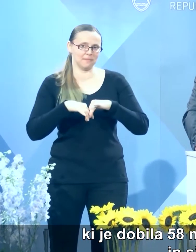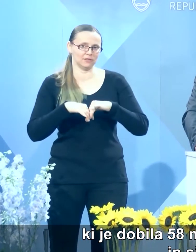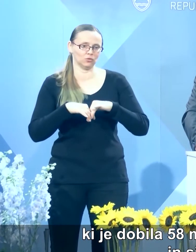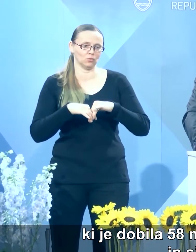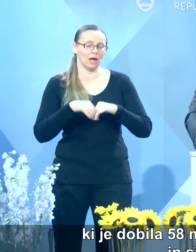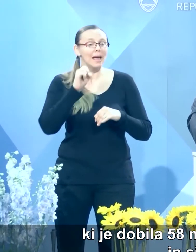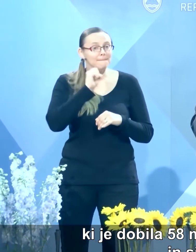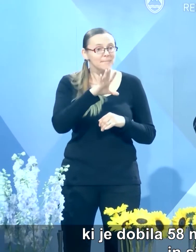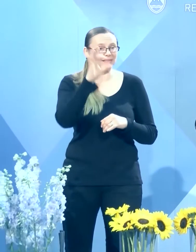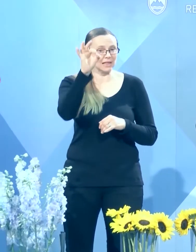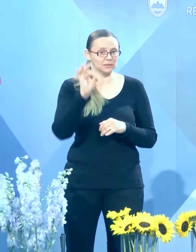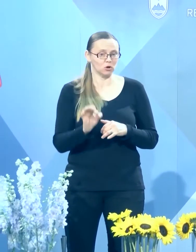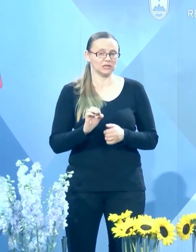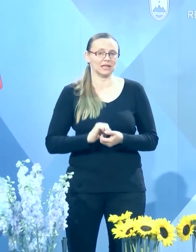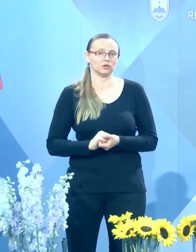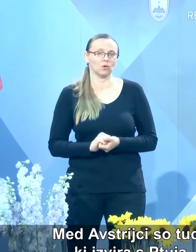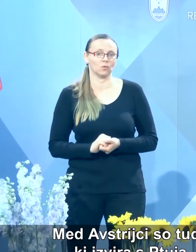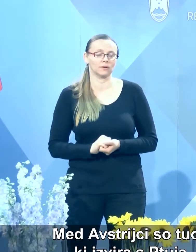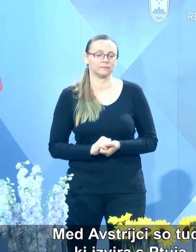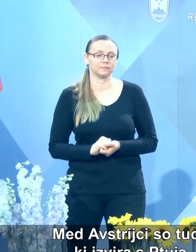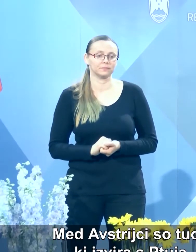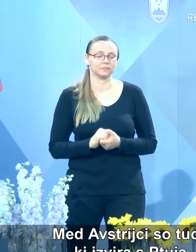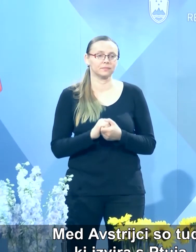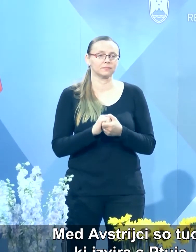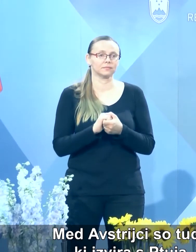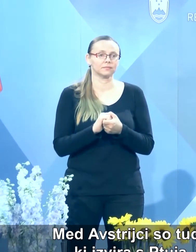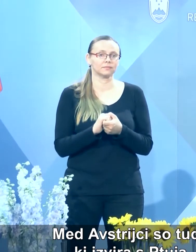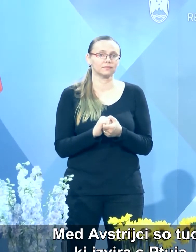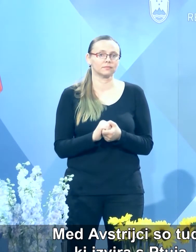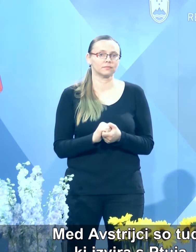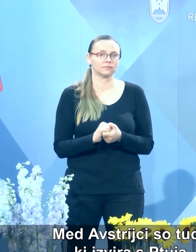sicer 15% med